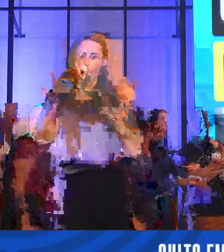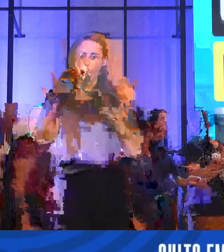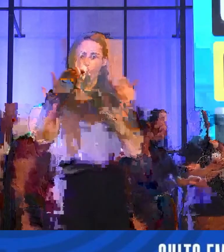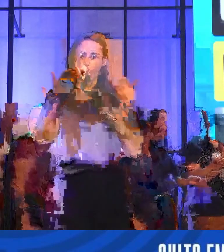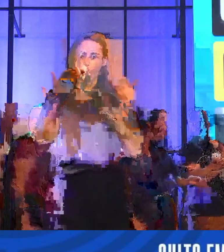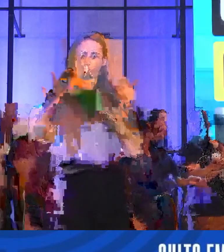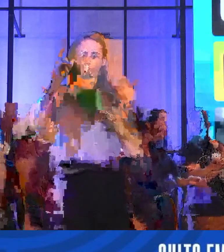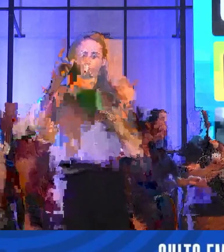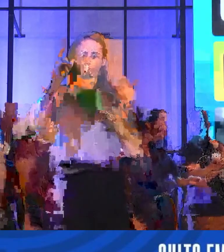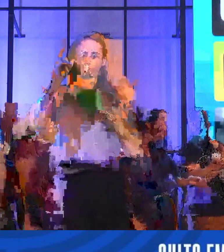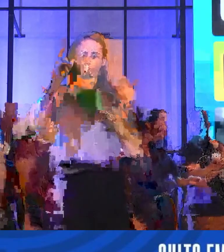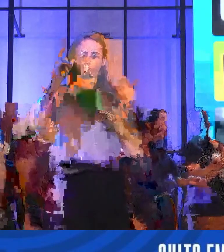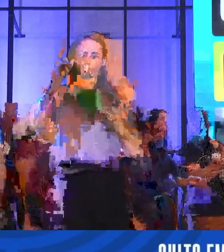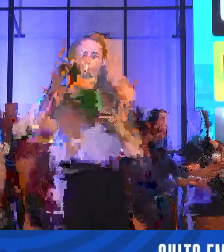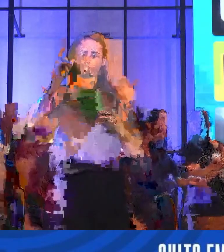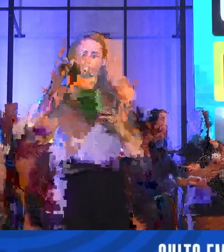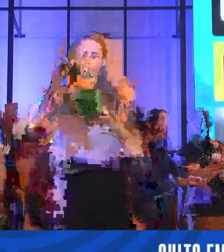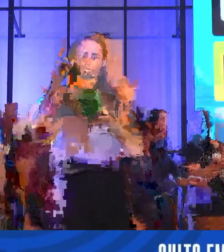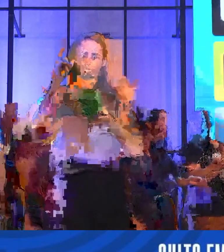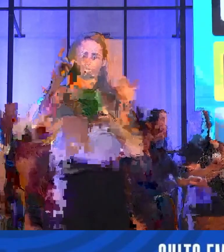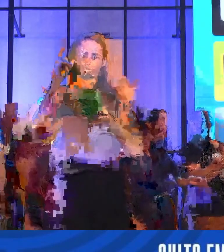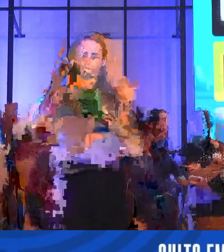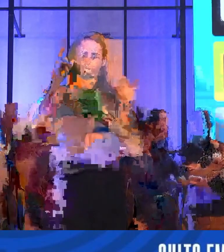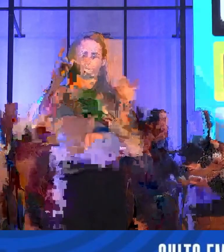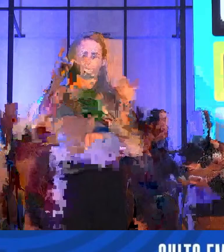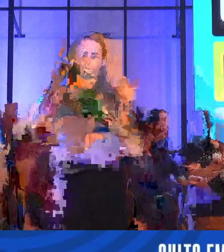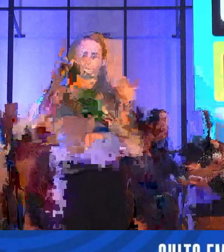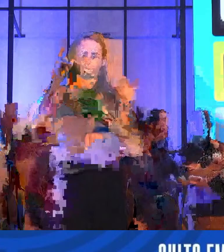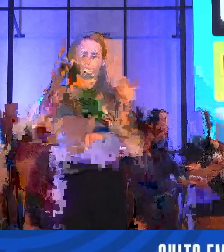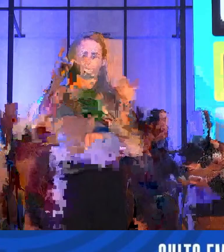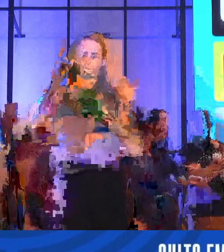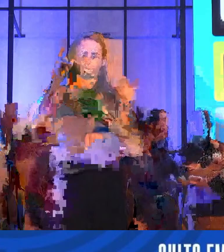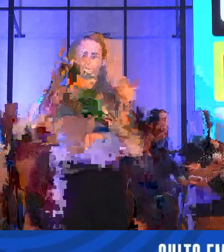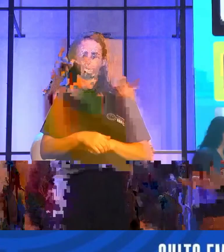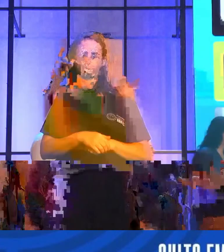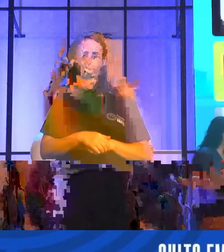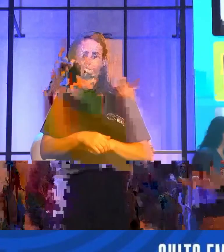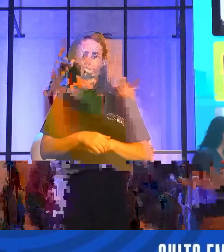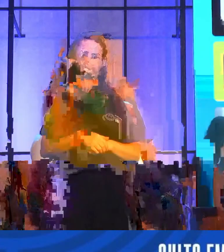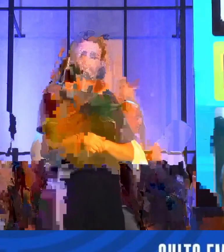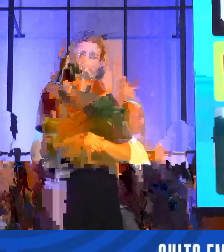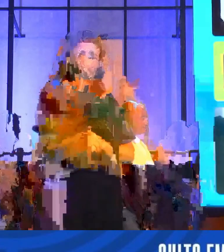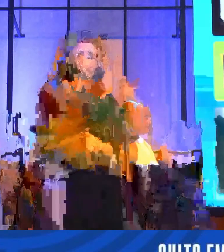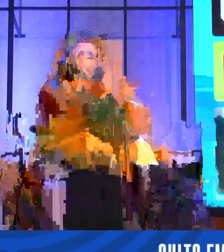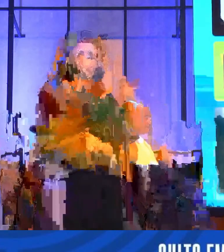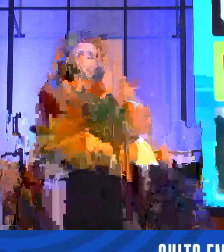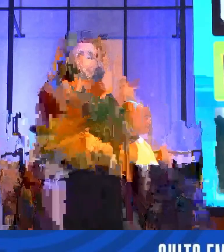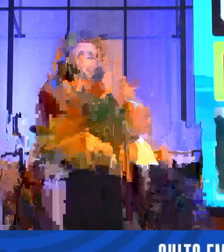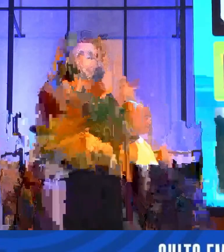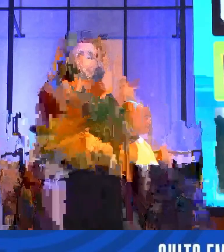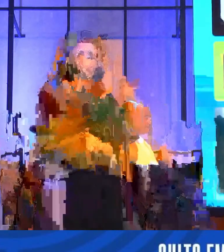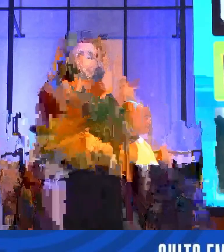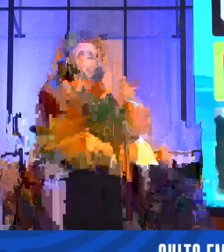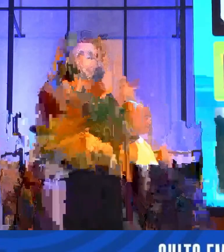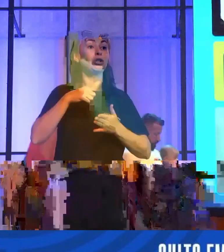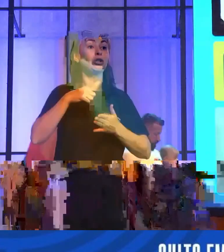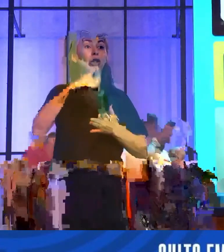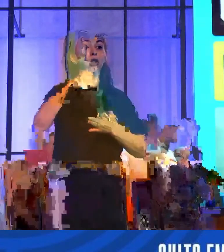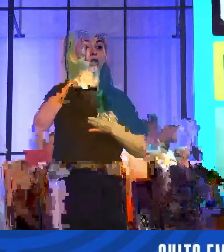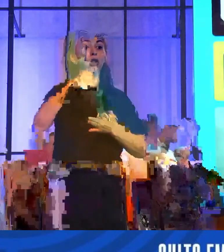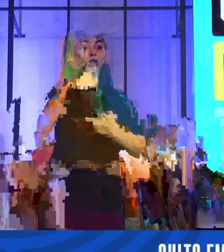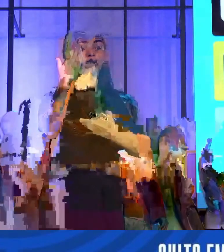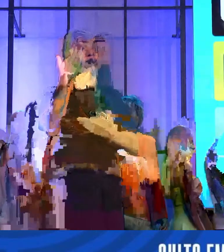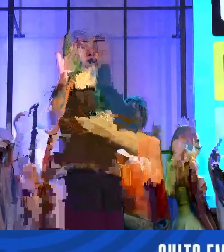mais para cá, para não ficar todo mundo amontoado aí. E esses pais estão diante de vocês, diante da igreja, dizendo: Deus,